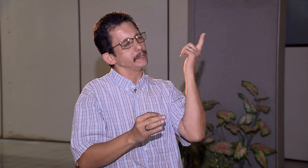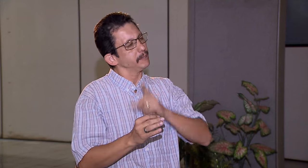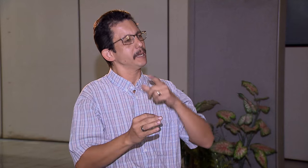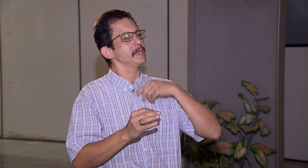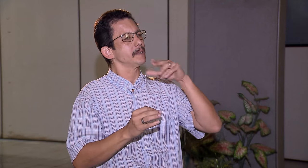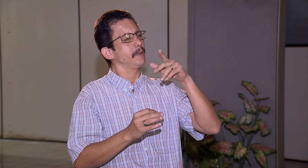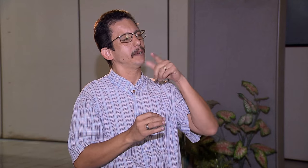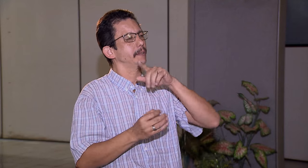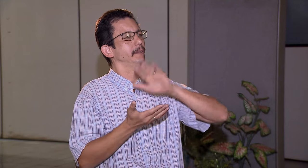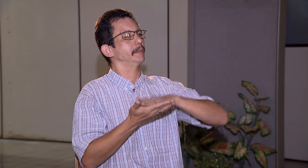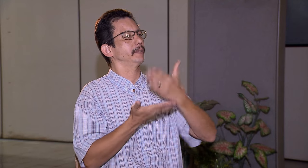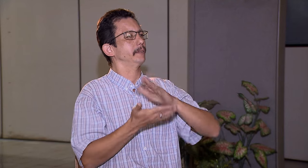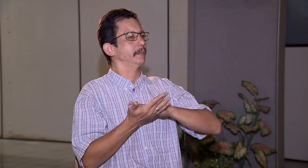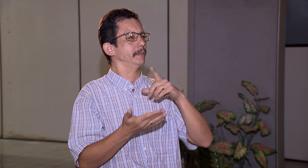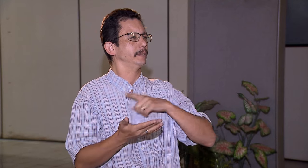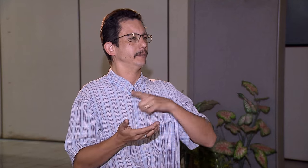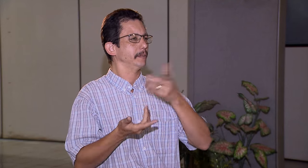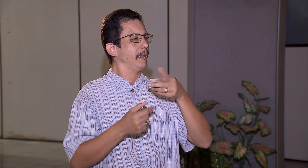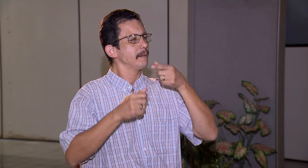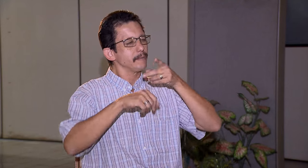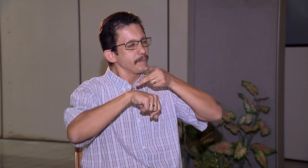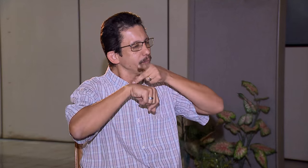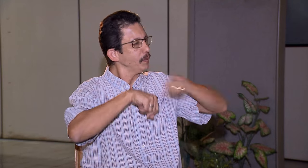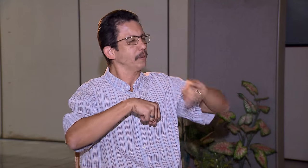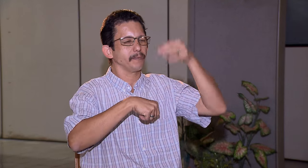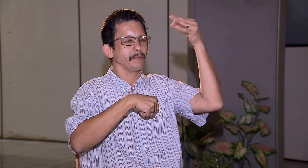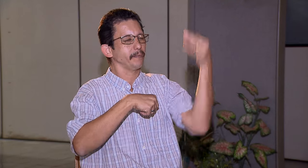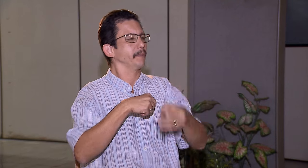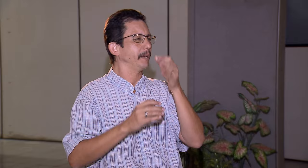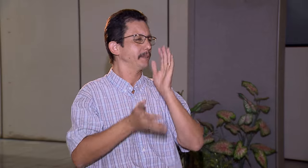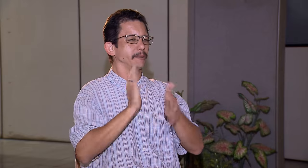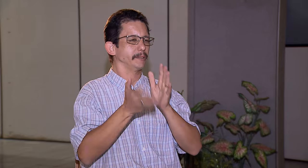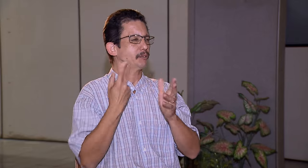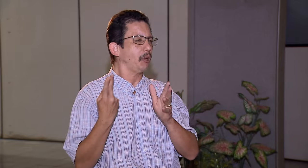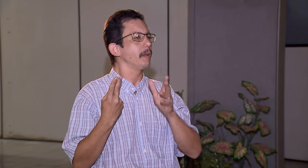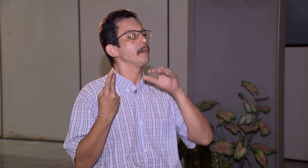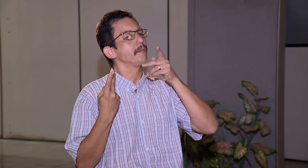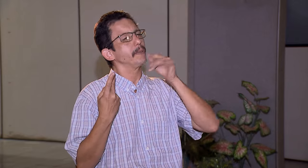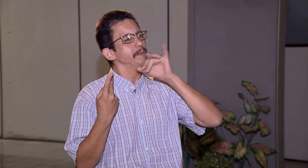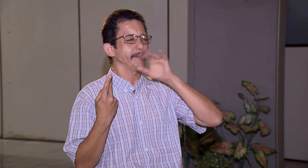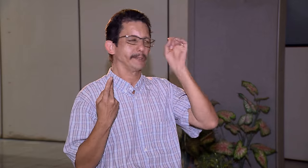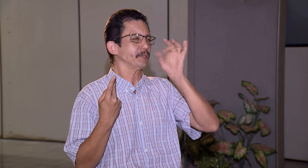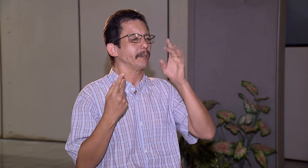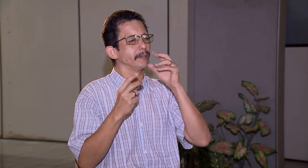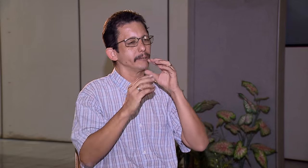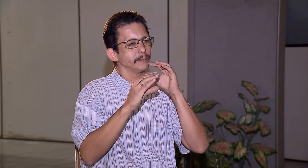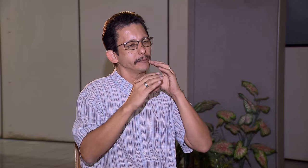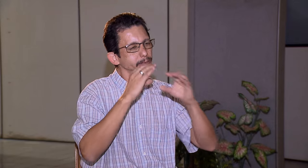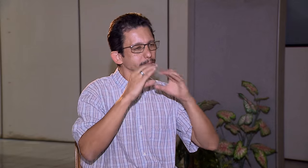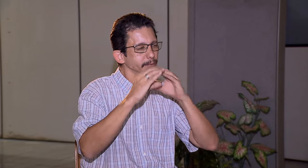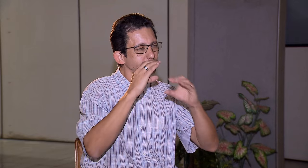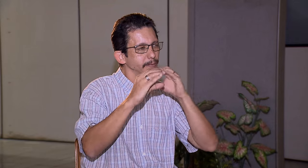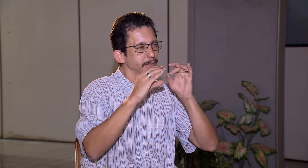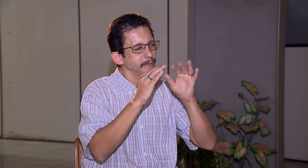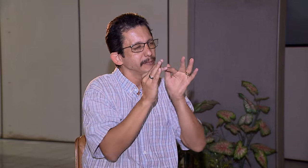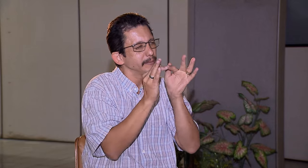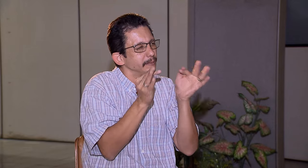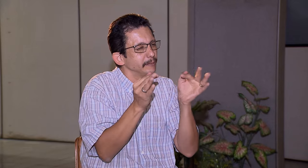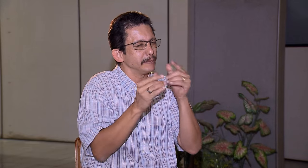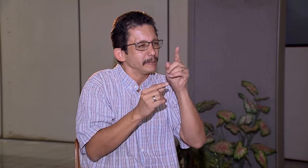a desenvolver a língua de sinais e hoje ela é uma das melhores intérpretes de Brasília. Então, a comunicação se procede melhor entre nós dois, essa